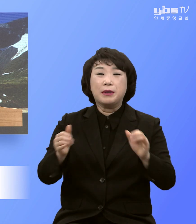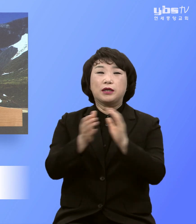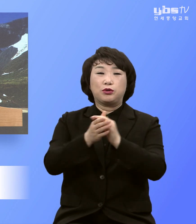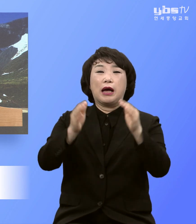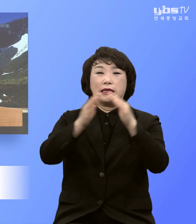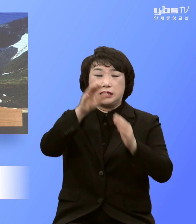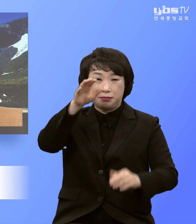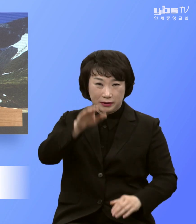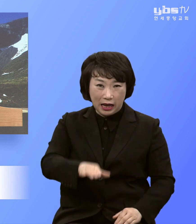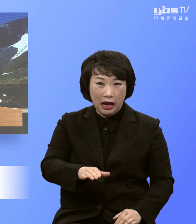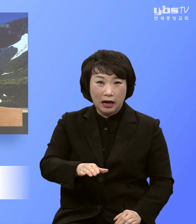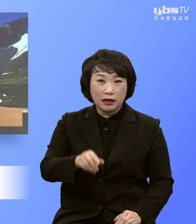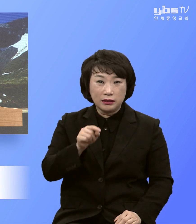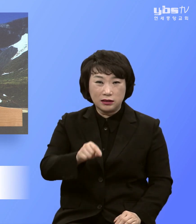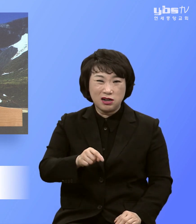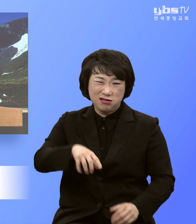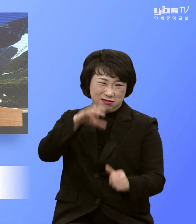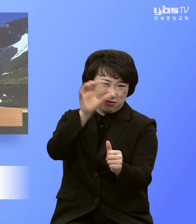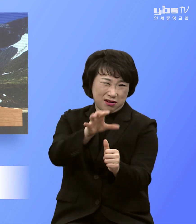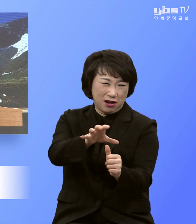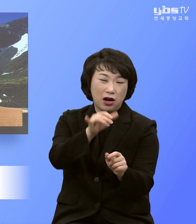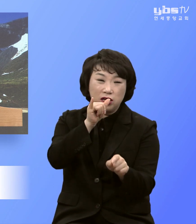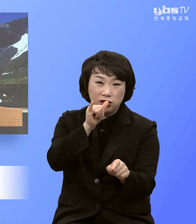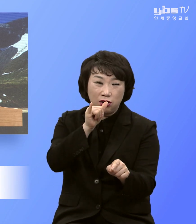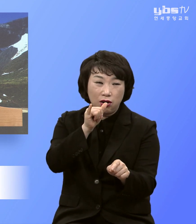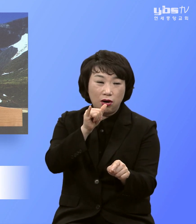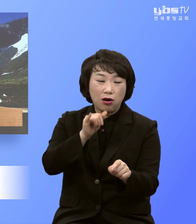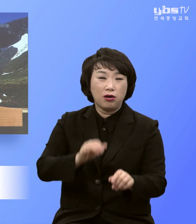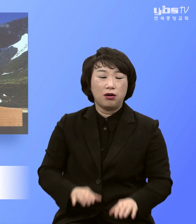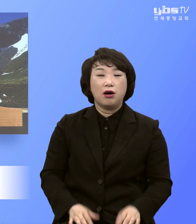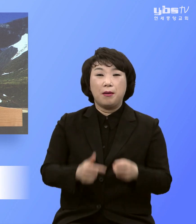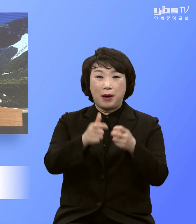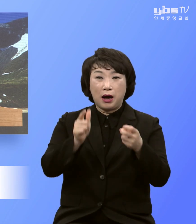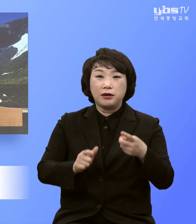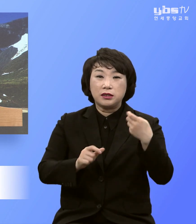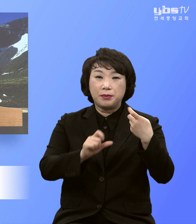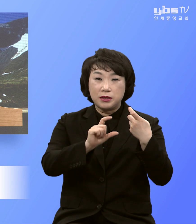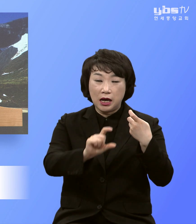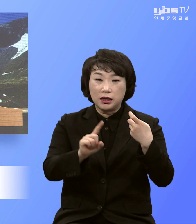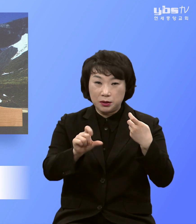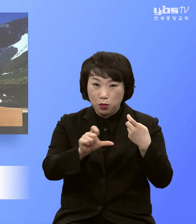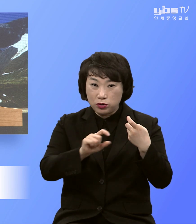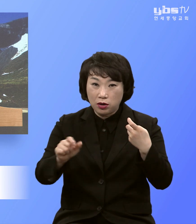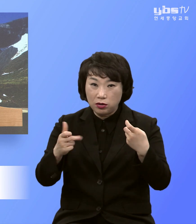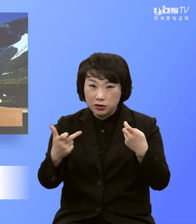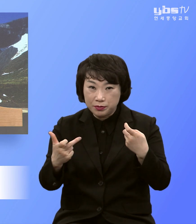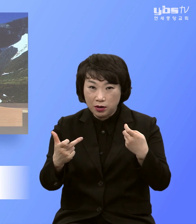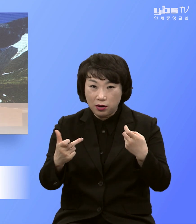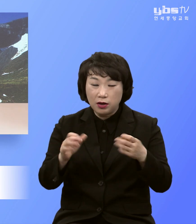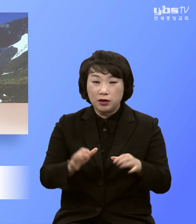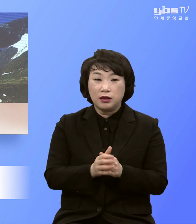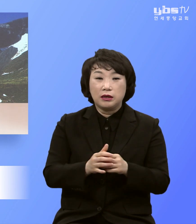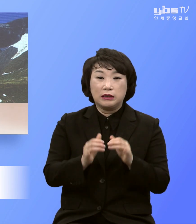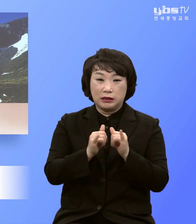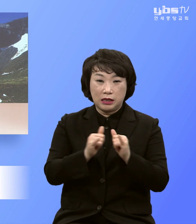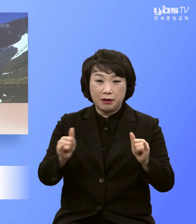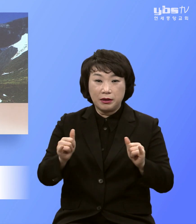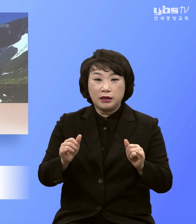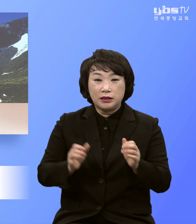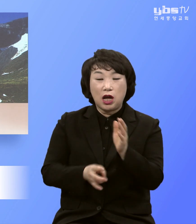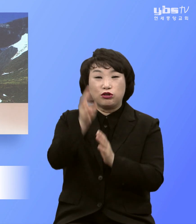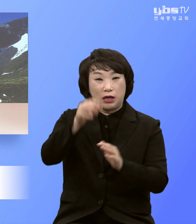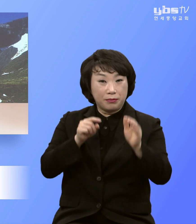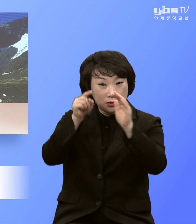말씀하시면서 심히 꾸짖으셨습니다. 마가복음 11장 15절로 10절에 저희가 예루살렘에